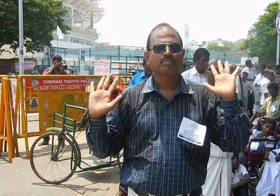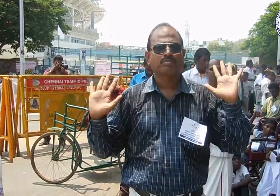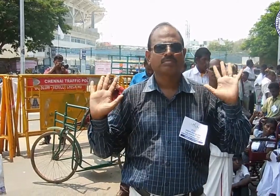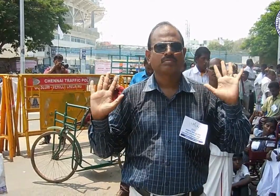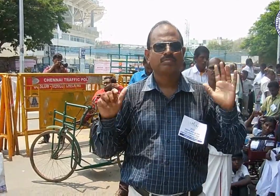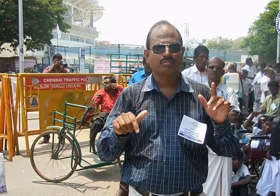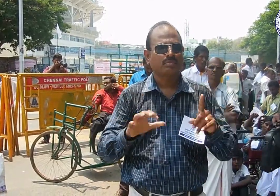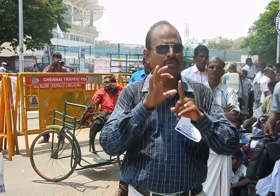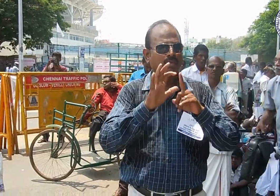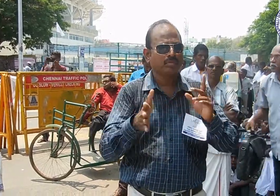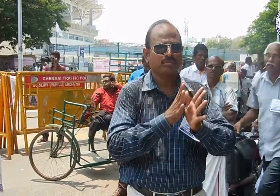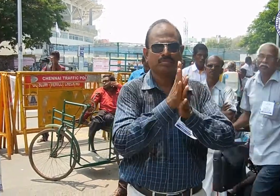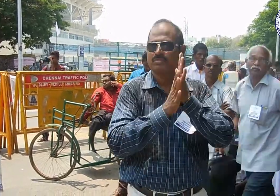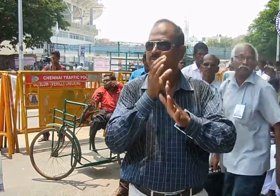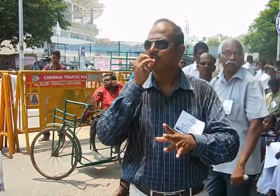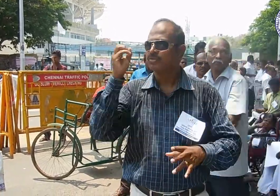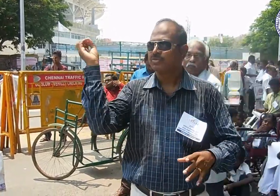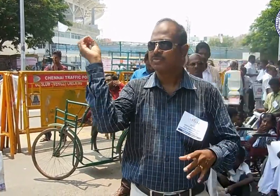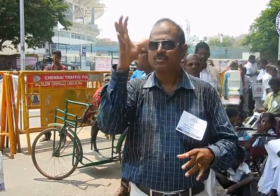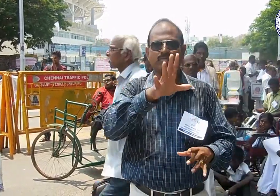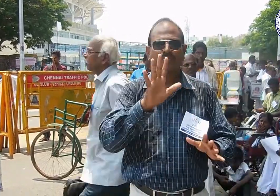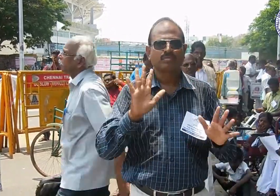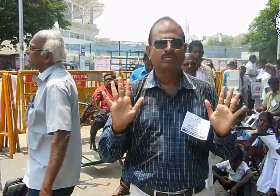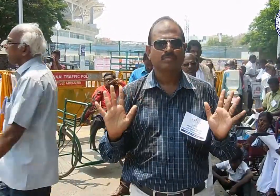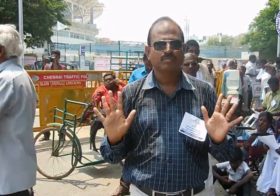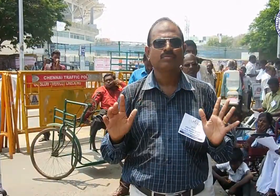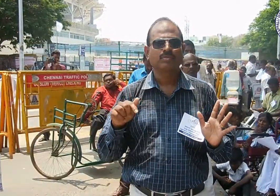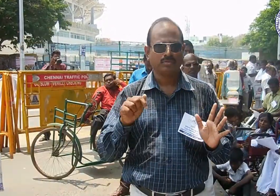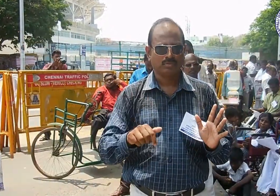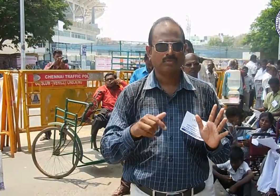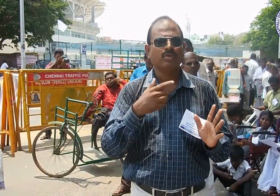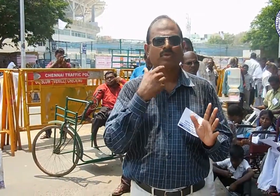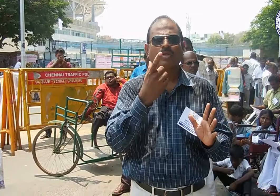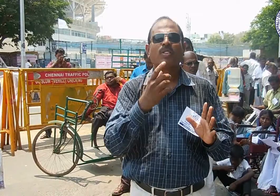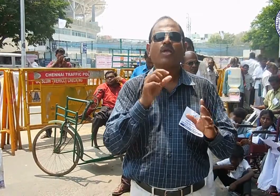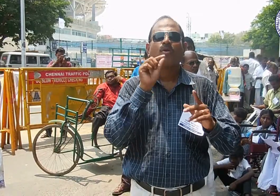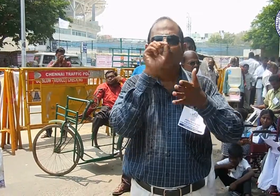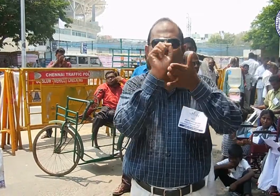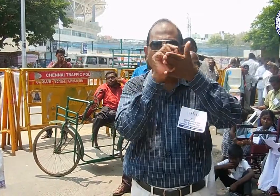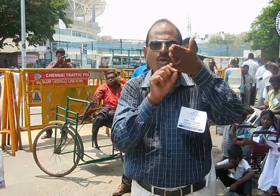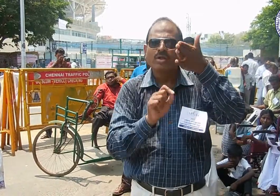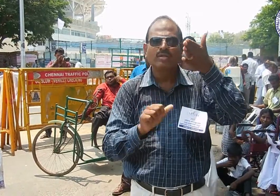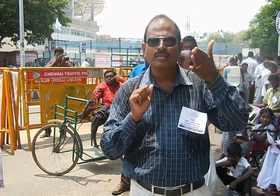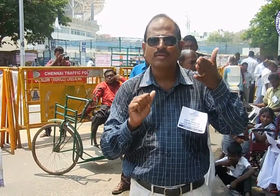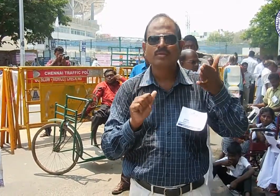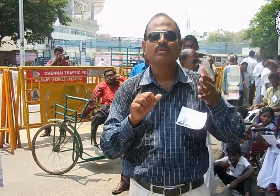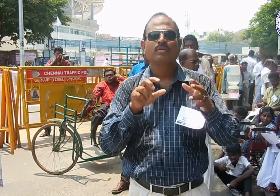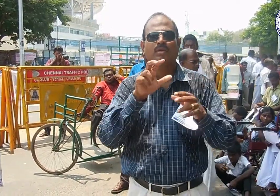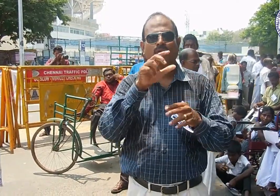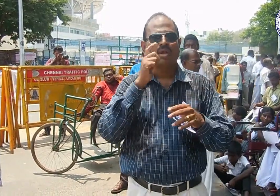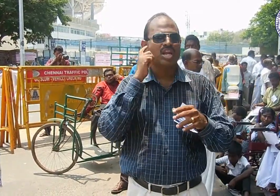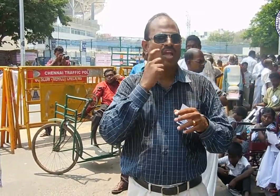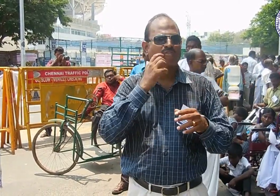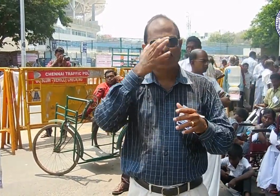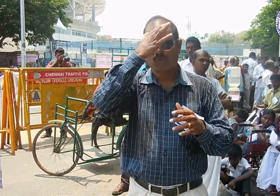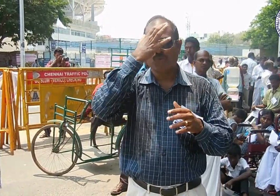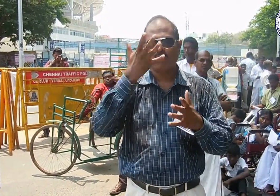அவங்க வந்து உழைச்சு வாழக்கூடியவர்களாக இருக்கக்கூடாது இப்படி எல்லாம் நிறைய விதிகளை உட்படுத்தி அவங்க அந்த ஜீவோவை